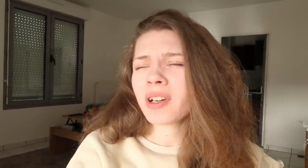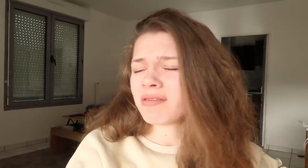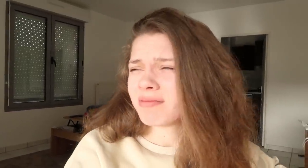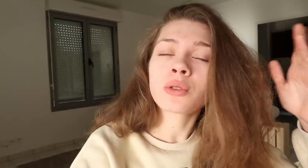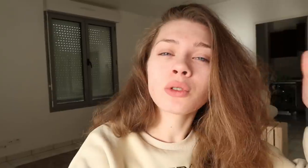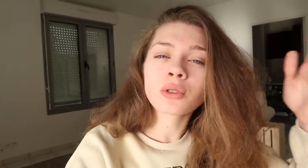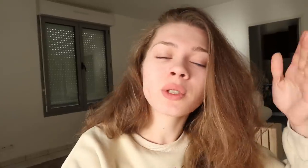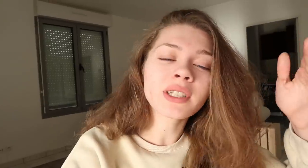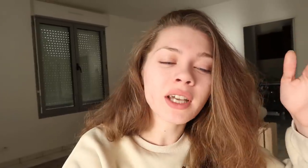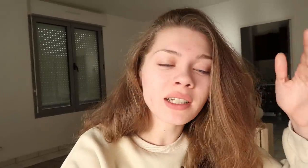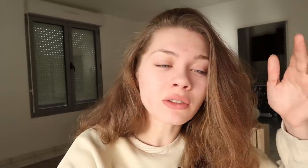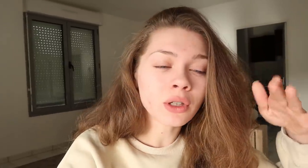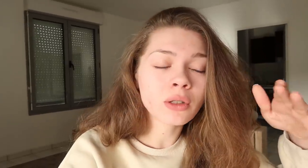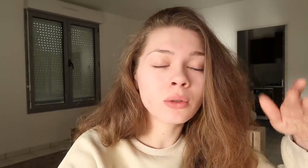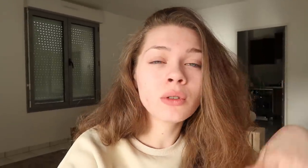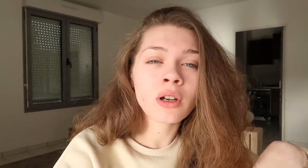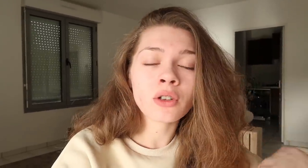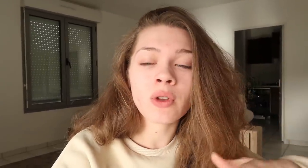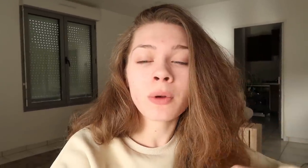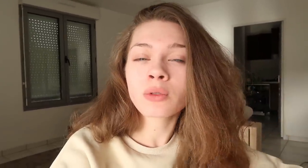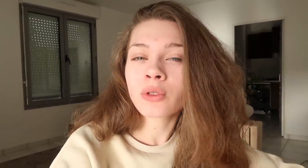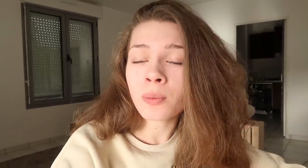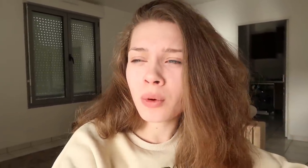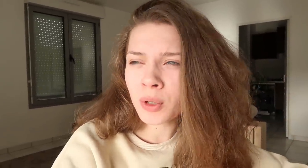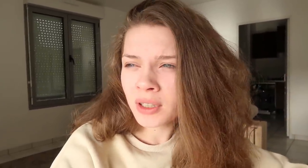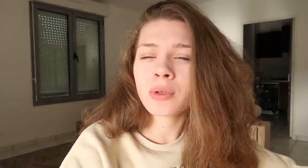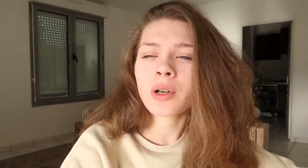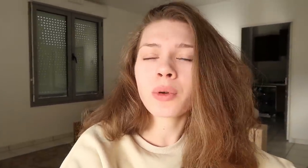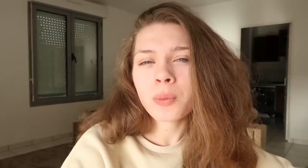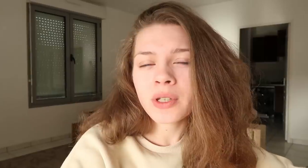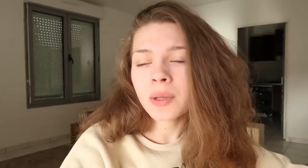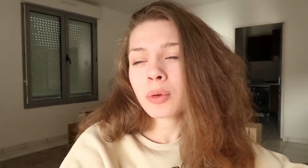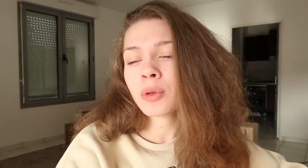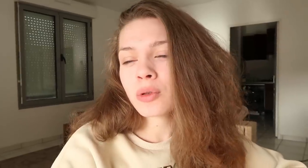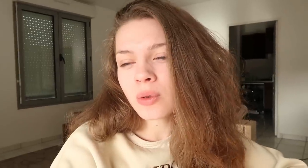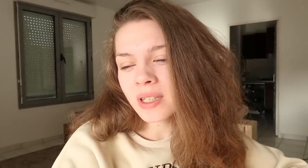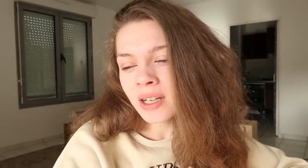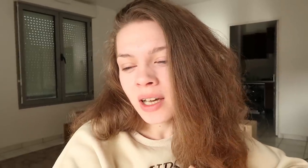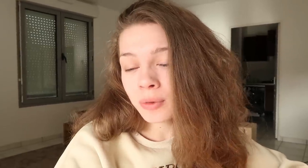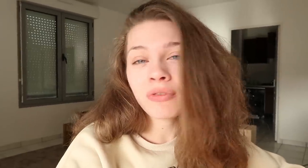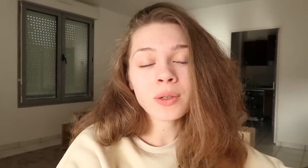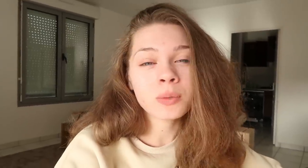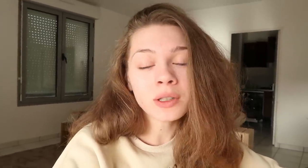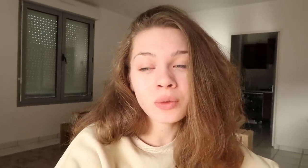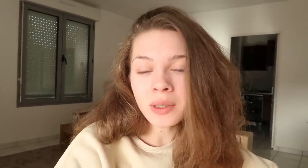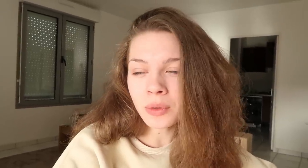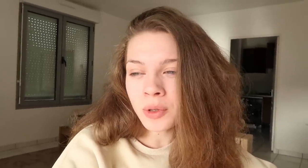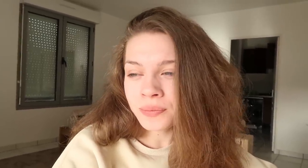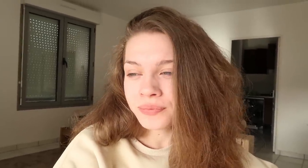perds. Du coup, aujourd'hui, ça va être un vlog où je vais prendre du temps pour moi, pour me reposer, pour me ressourcer, pour me faire du bien tout simplement. Le